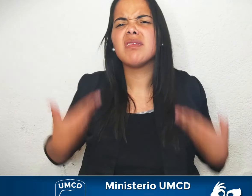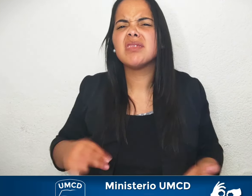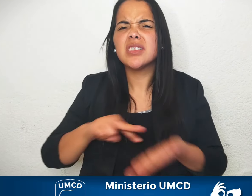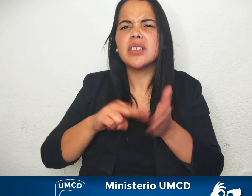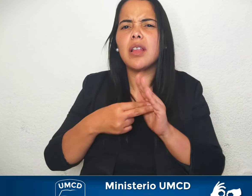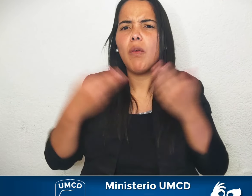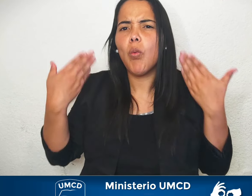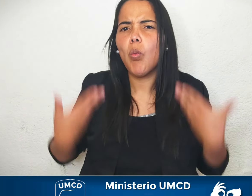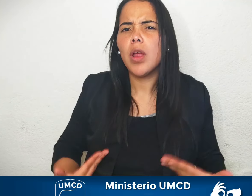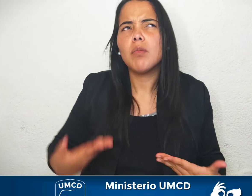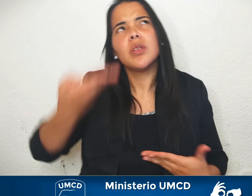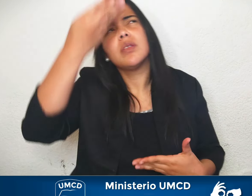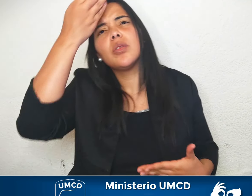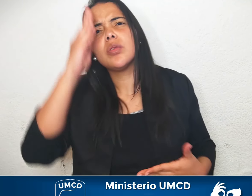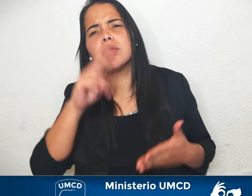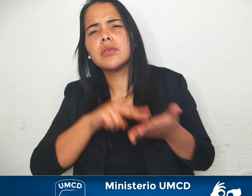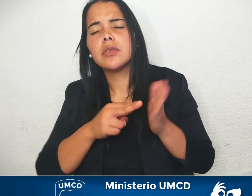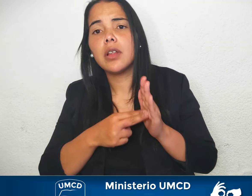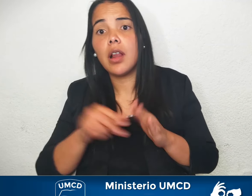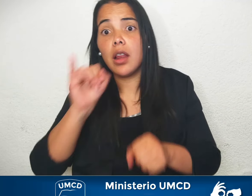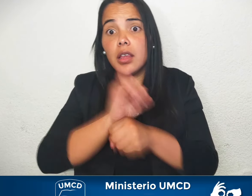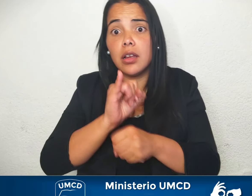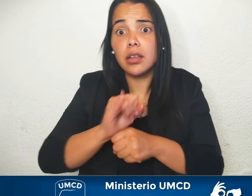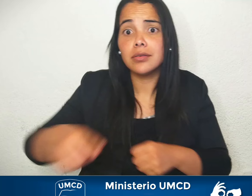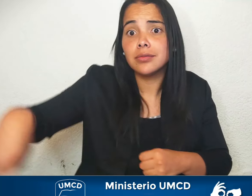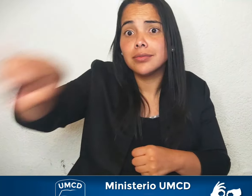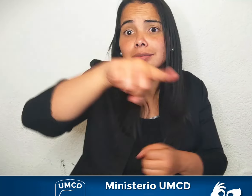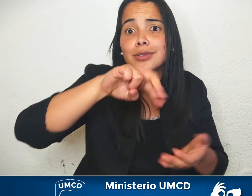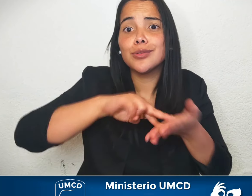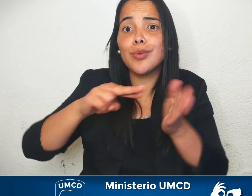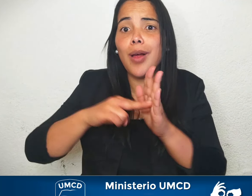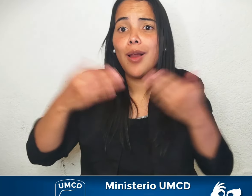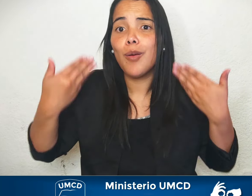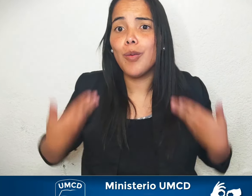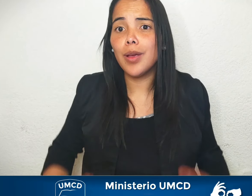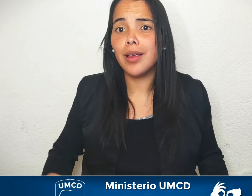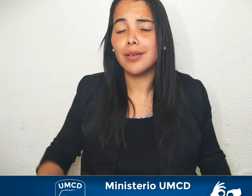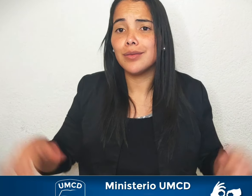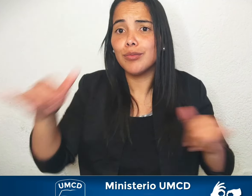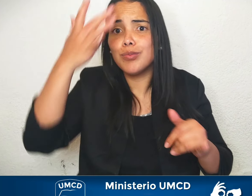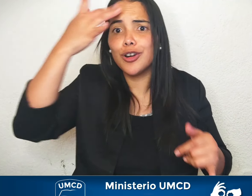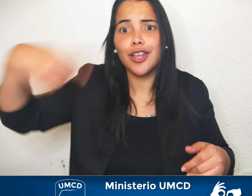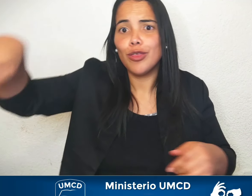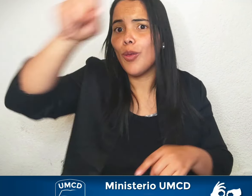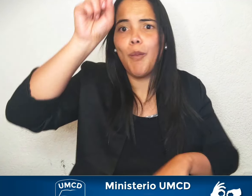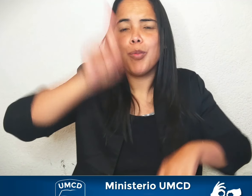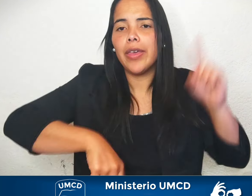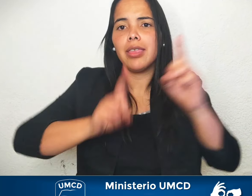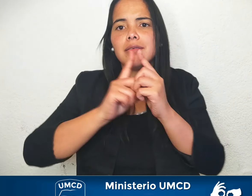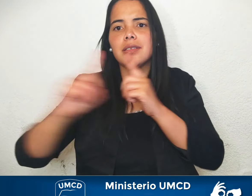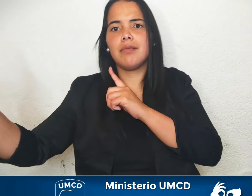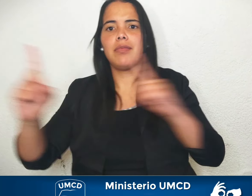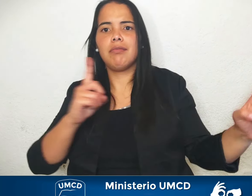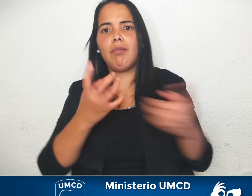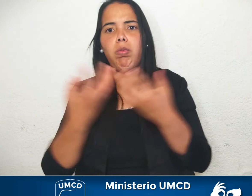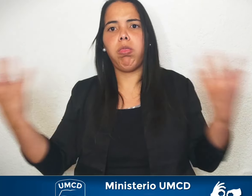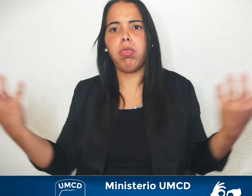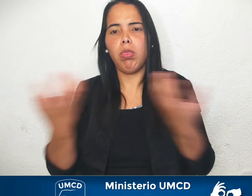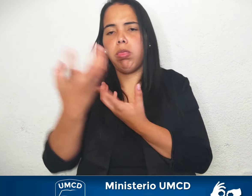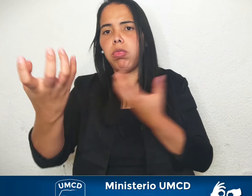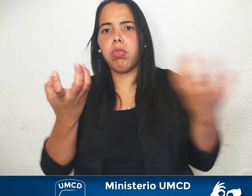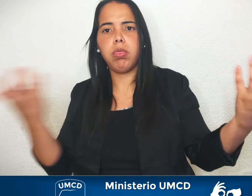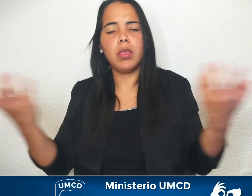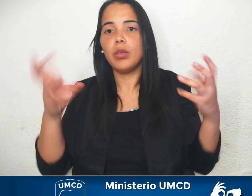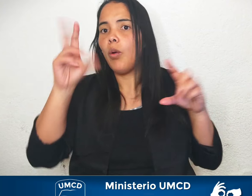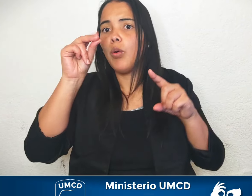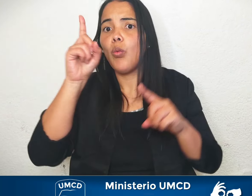el cuerpo de Cristo ahí en Corinto, la iglesia que estaba establecida, que fue establecida por él, y que después